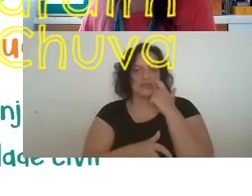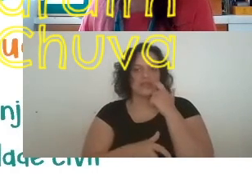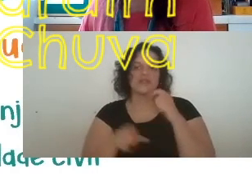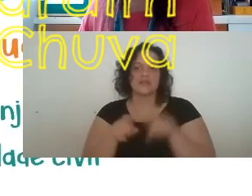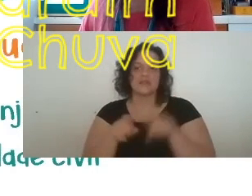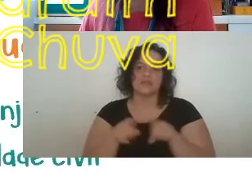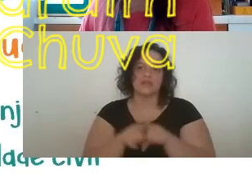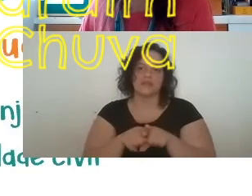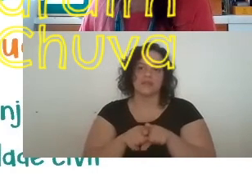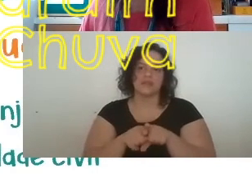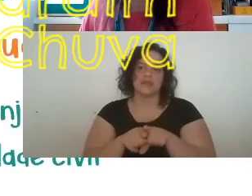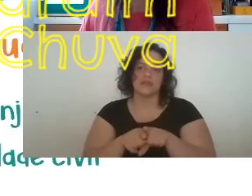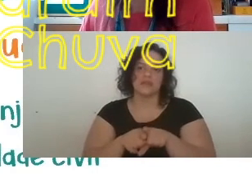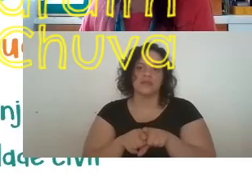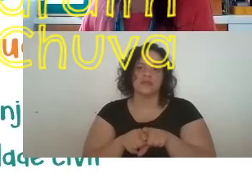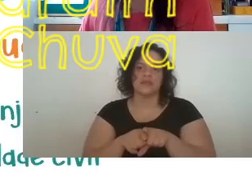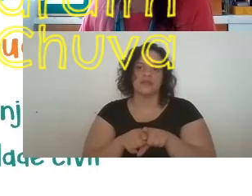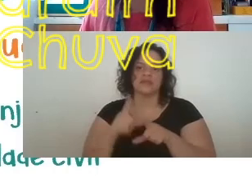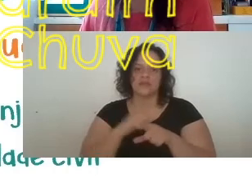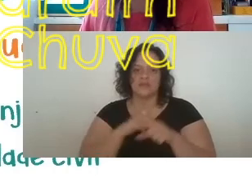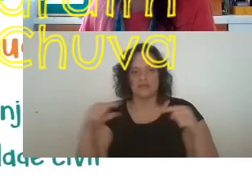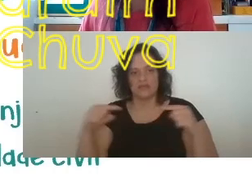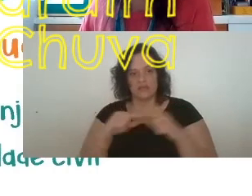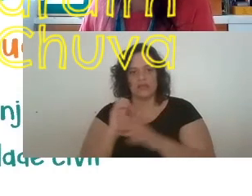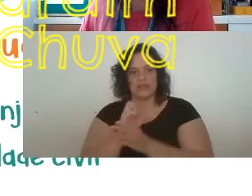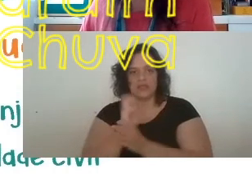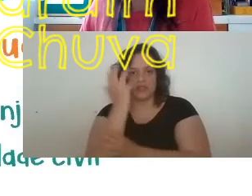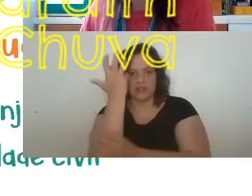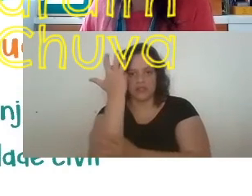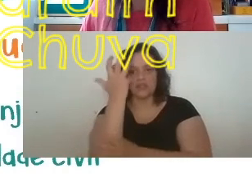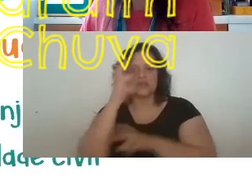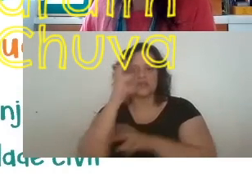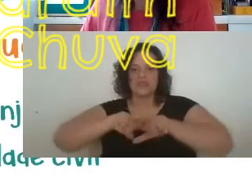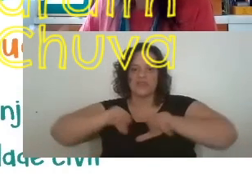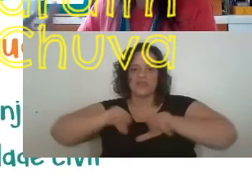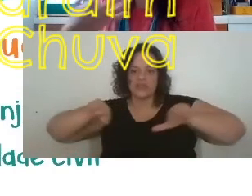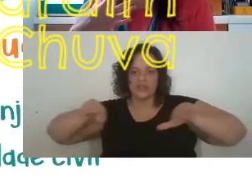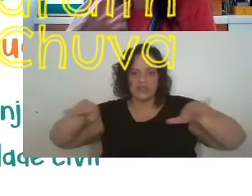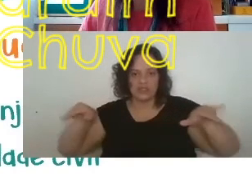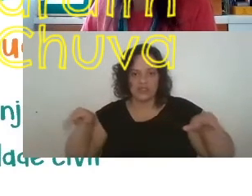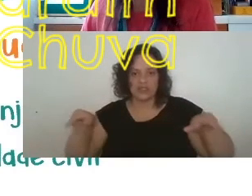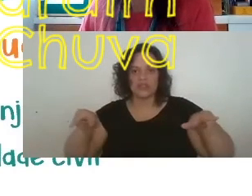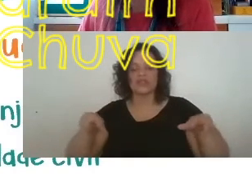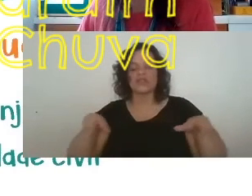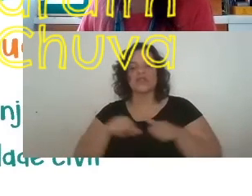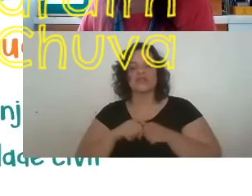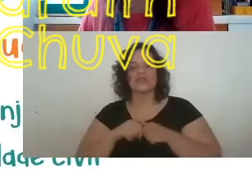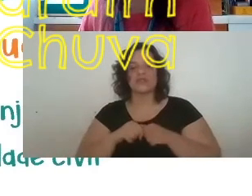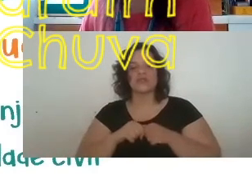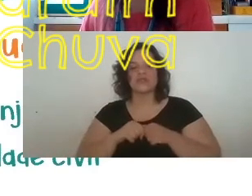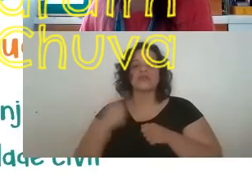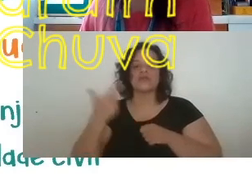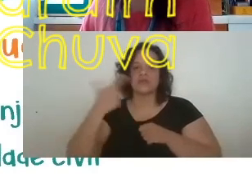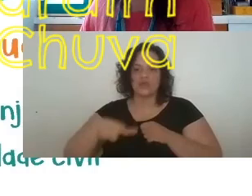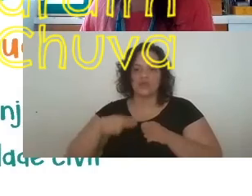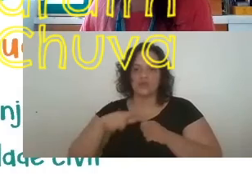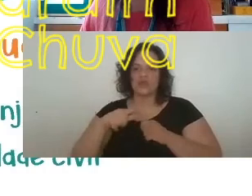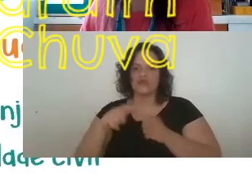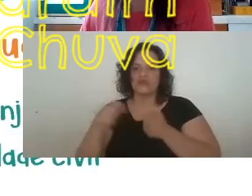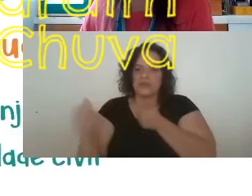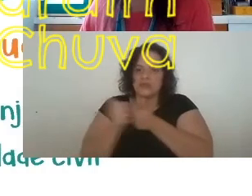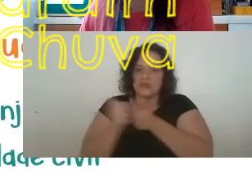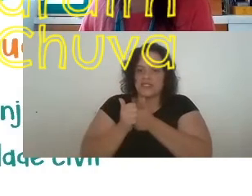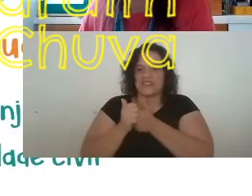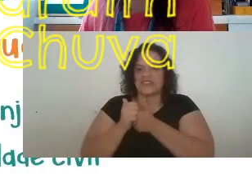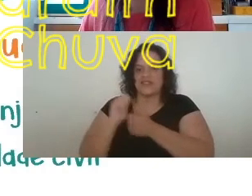à arborização, à diversidade de espécie, a gente ter novamente, a natureza mais próxima, né, então, essa